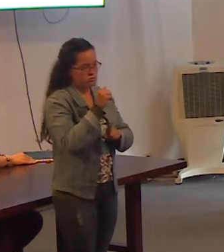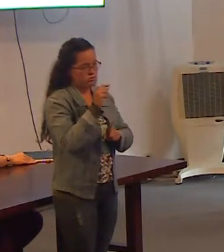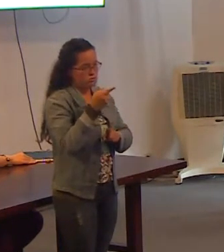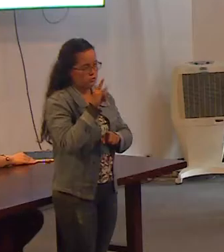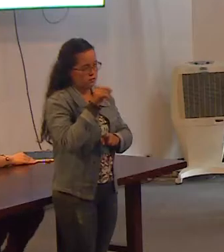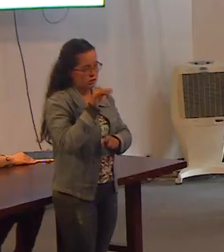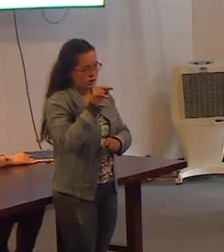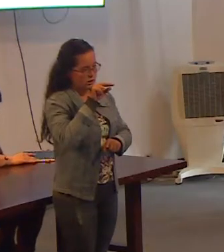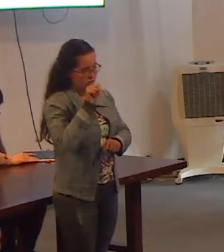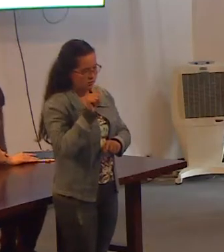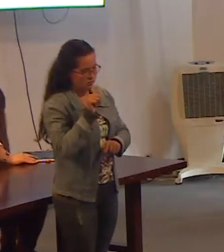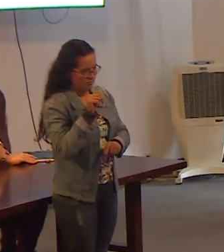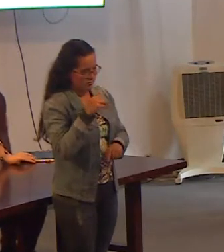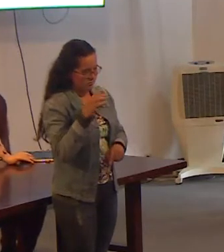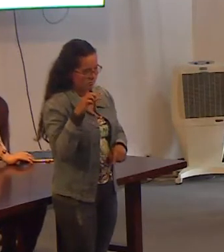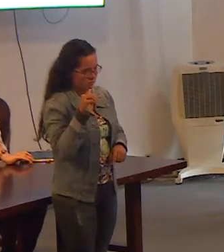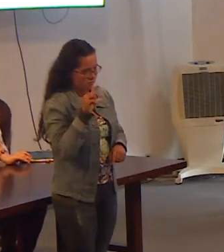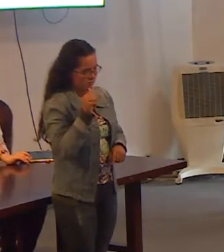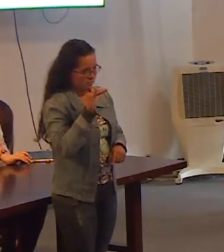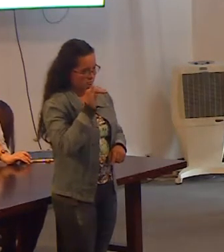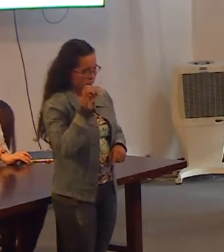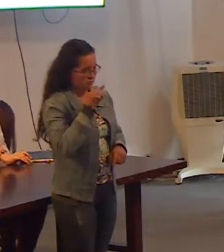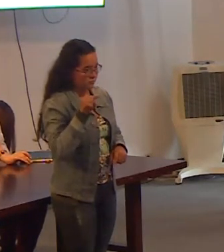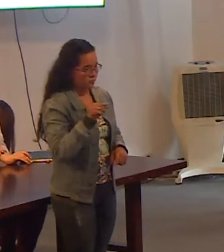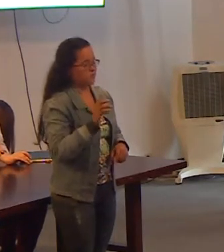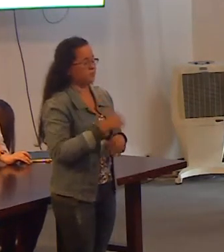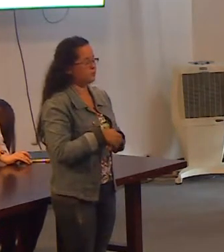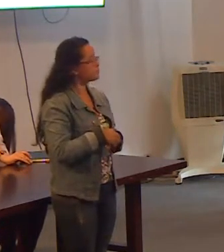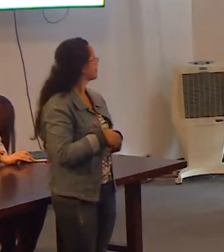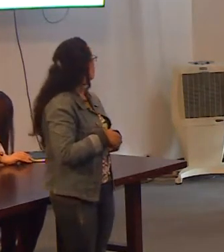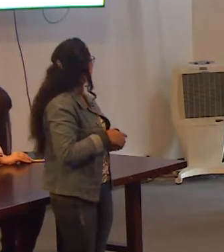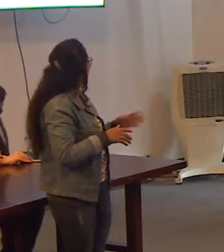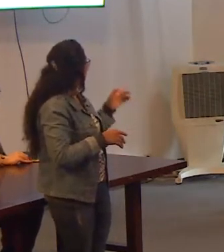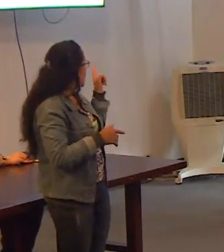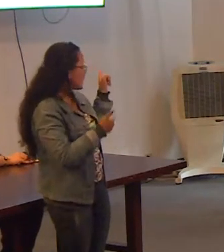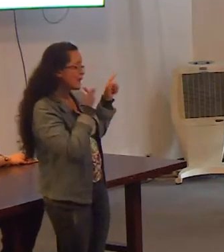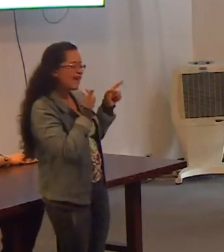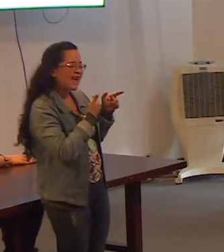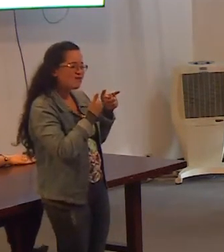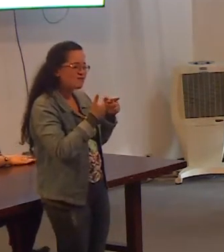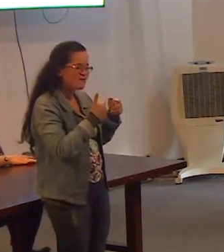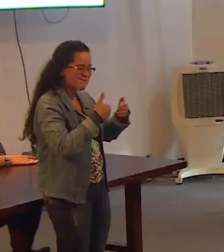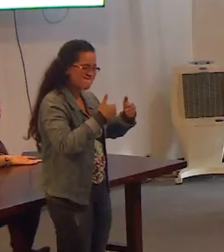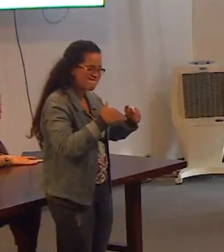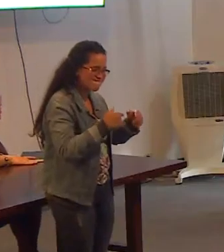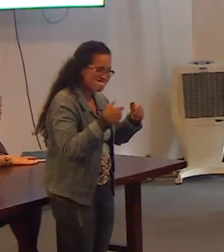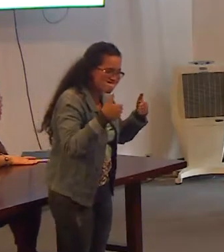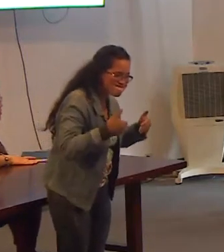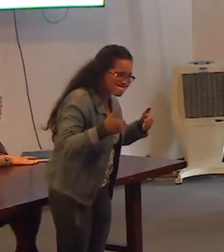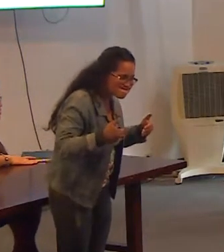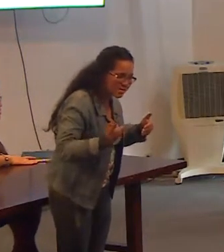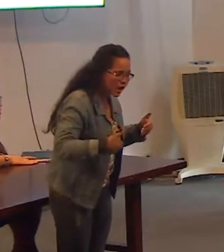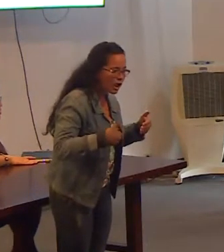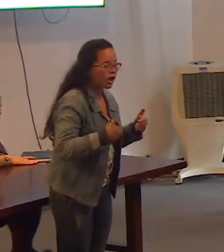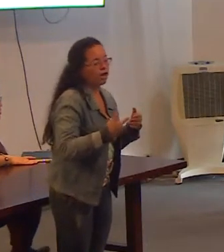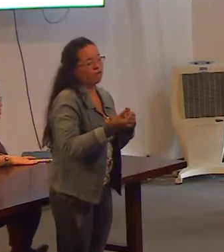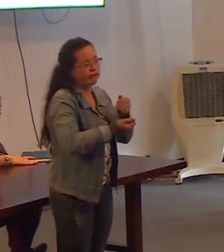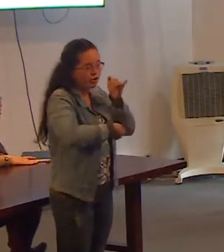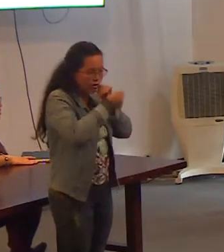donde Colin Barnett nos habla de barreras. ¿Qué tipo de barreras? Barreras económicas, barreras sociales, barreras